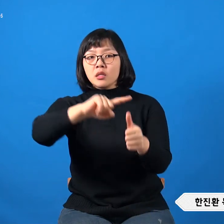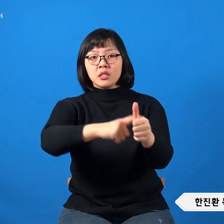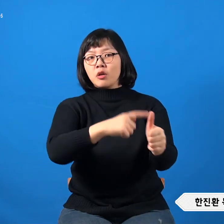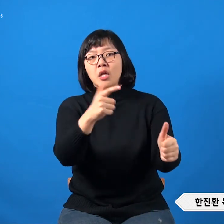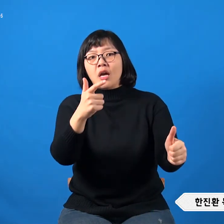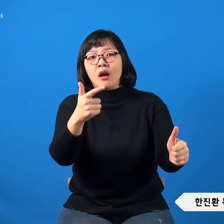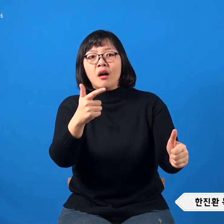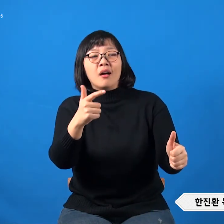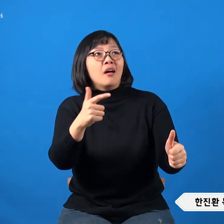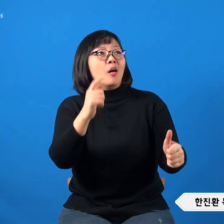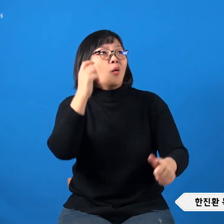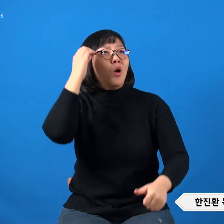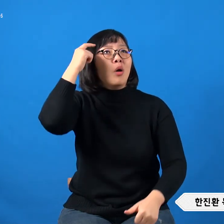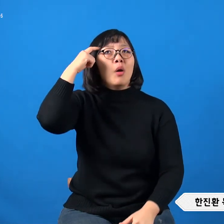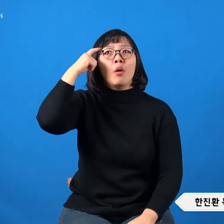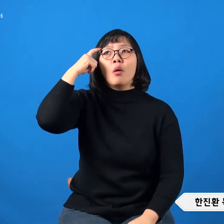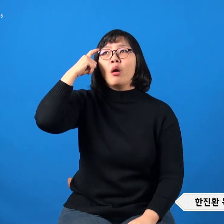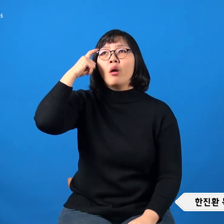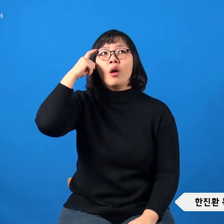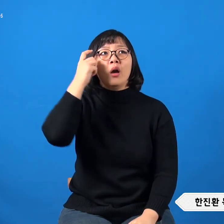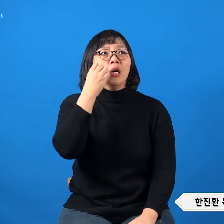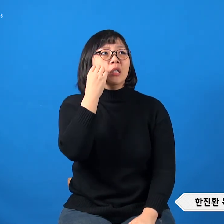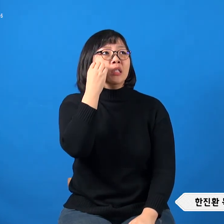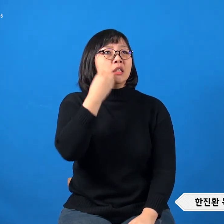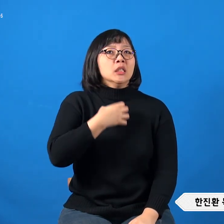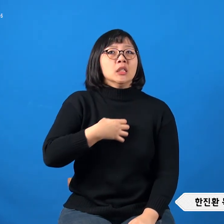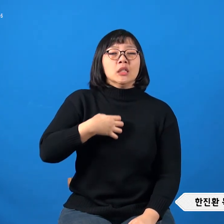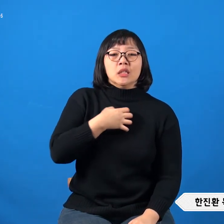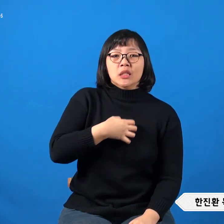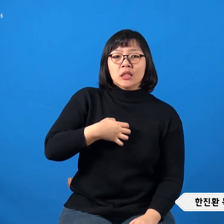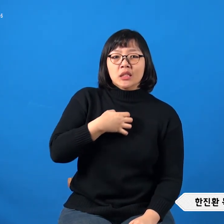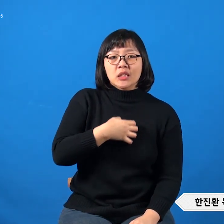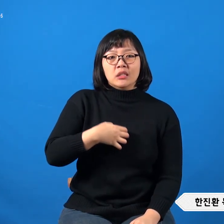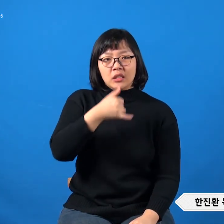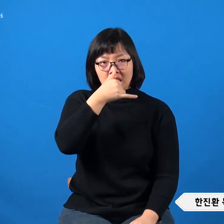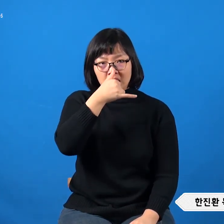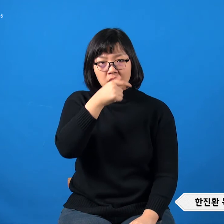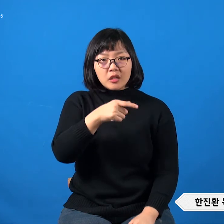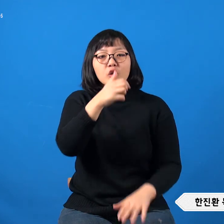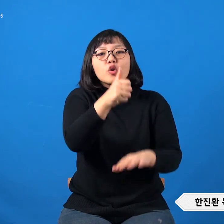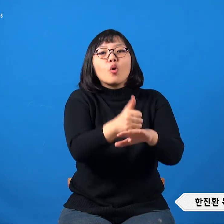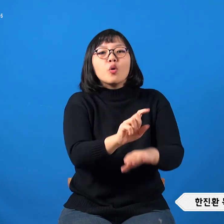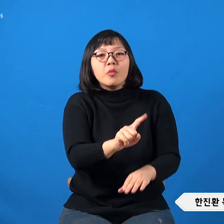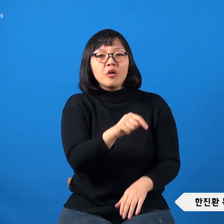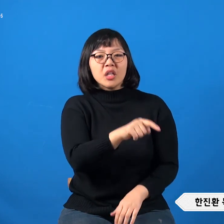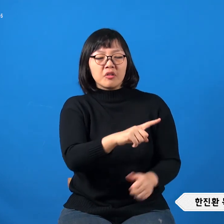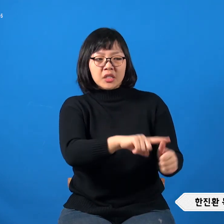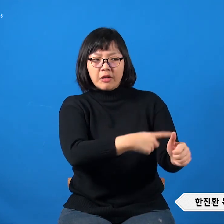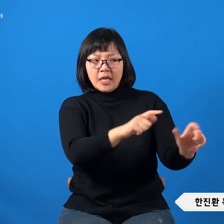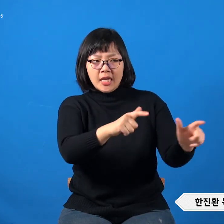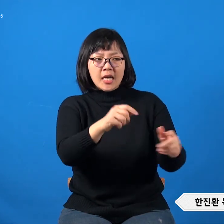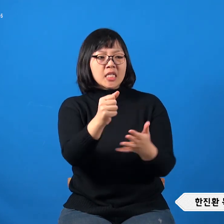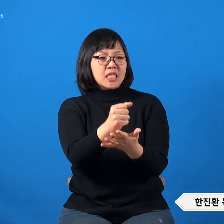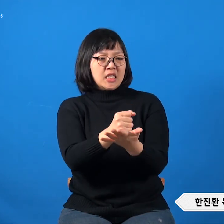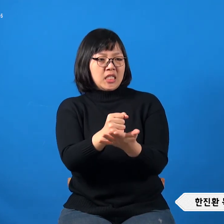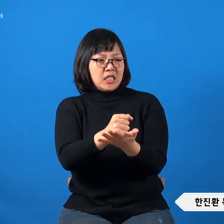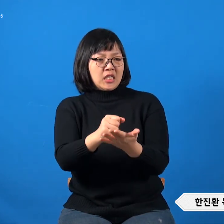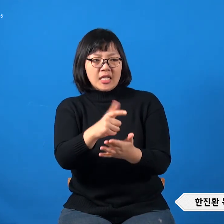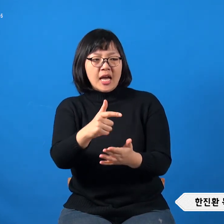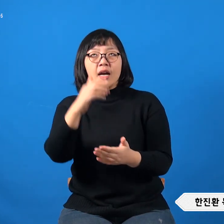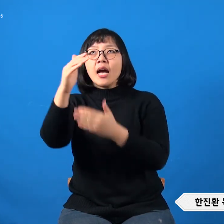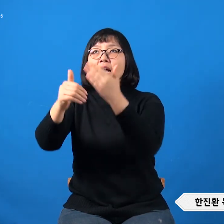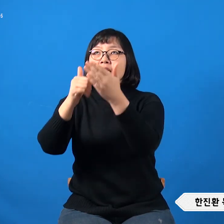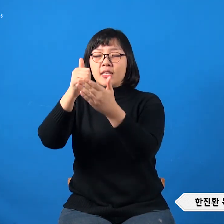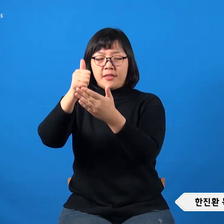이상한 현상이 일어나니까 사공들이 이거는 신의 노여움을 산 것이 분명하다, 그렇게